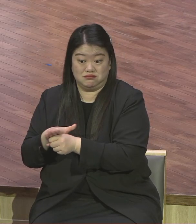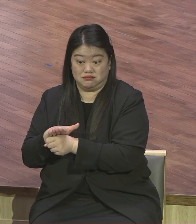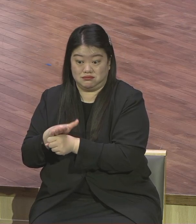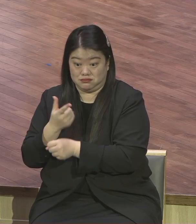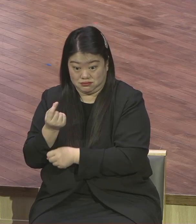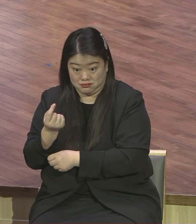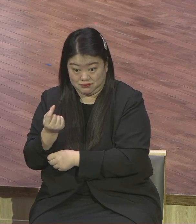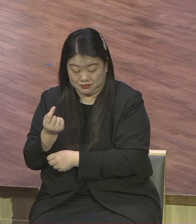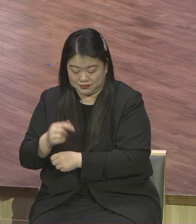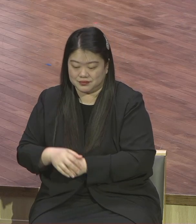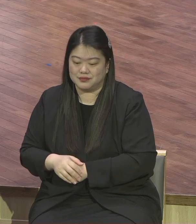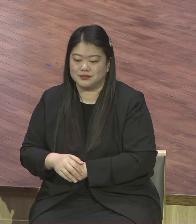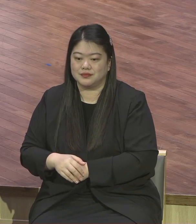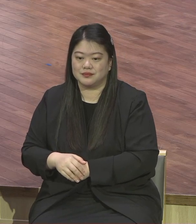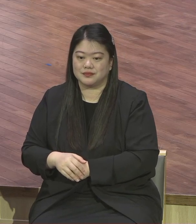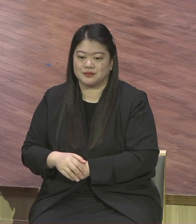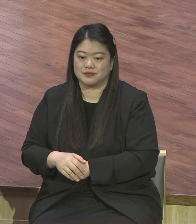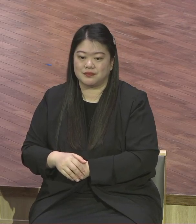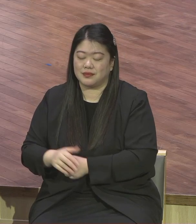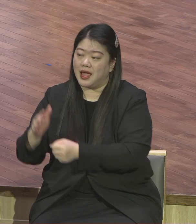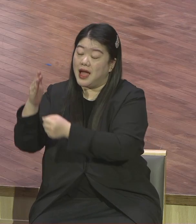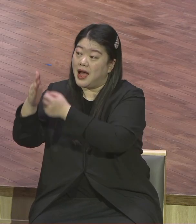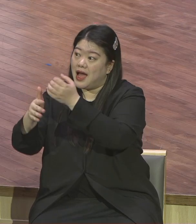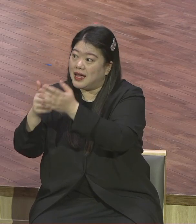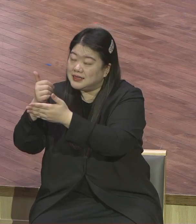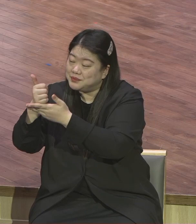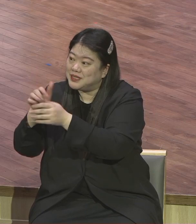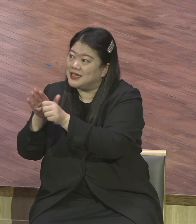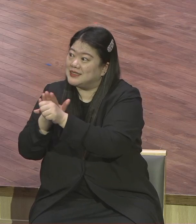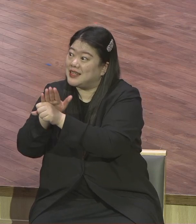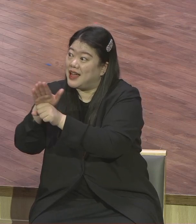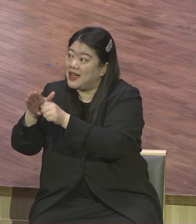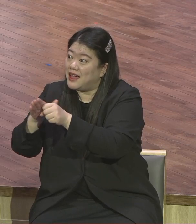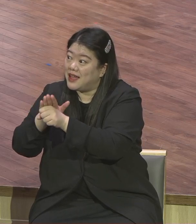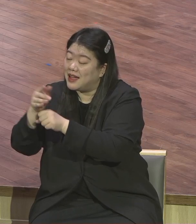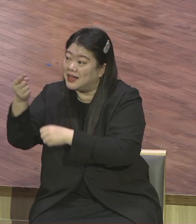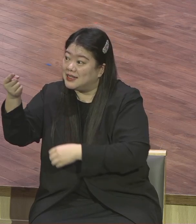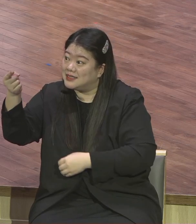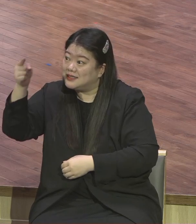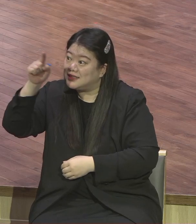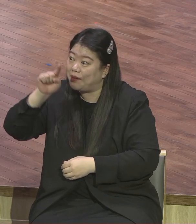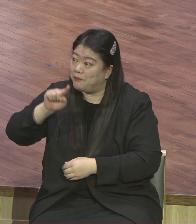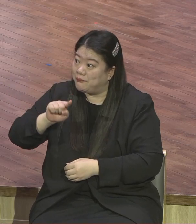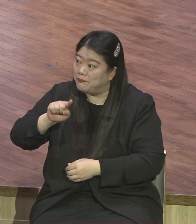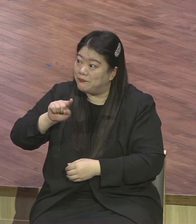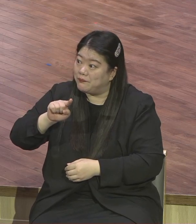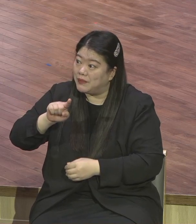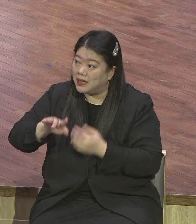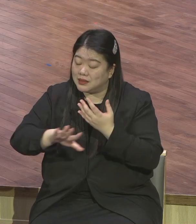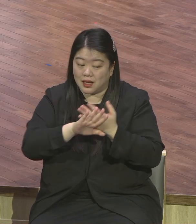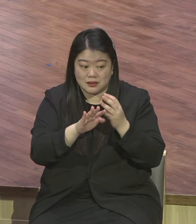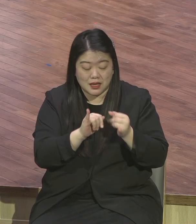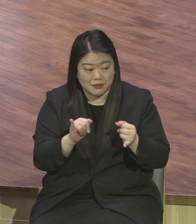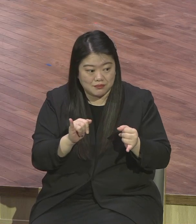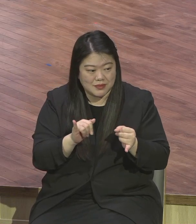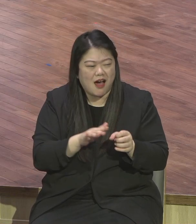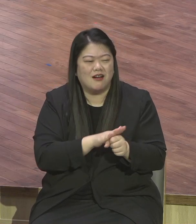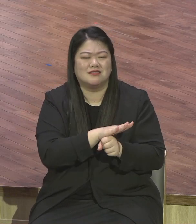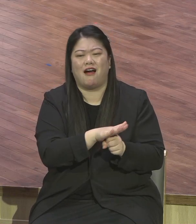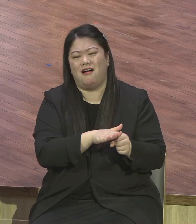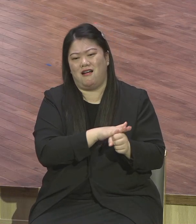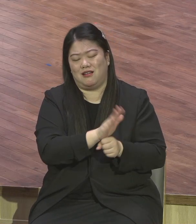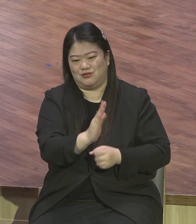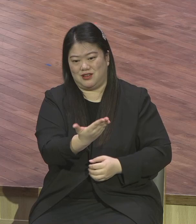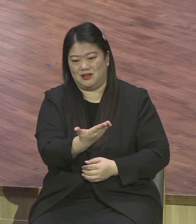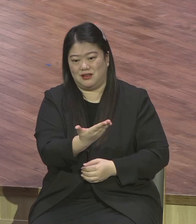하나님 이런 하나님에 대한 사랑이기 때문에 다른 사람을 사랑할 수가 있어요.